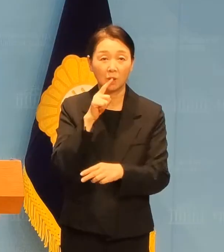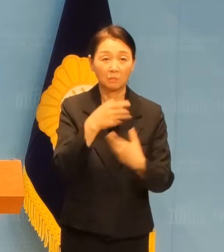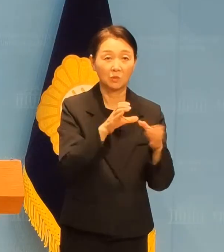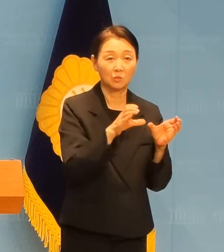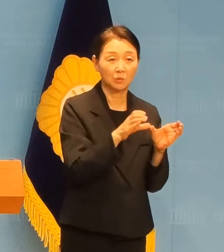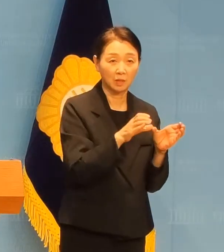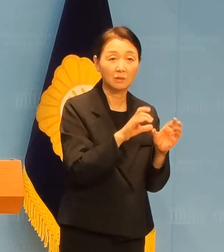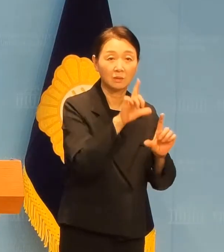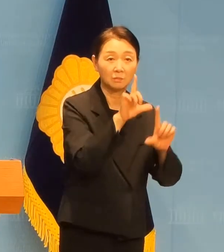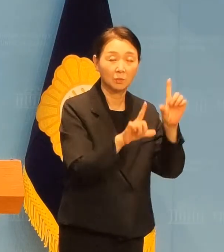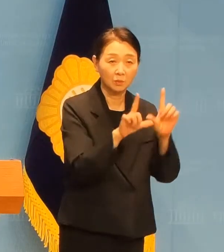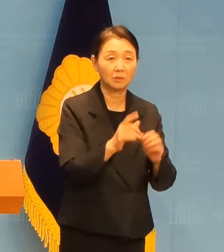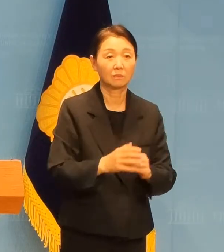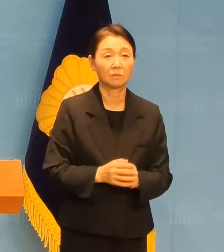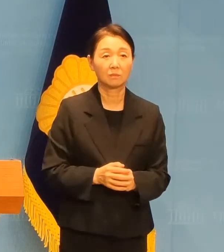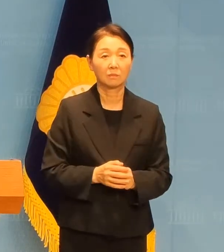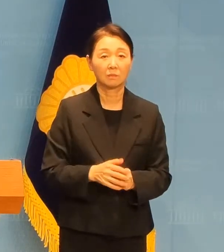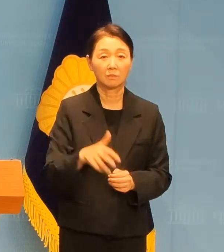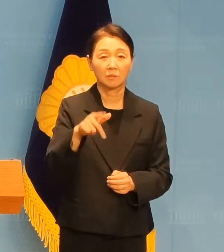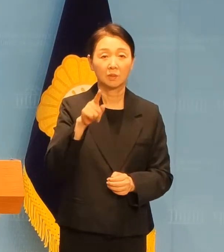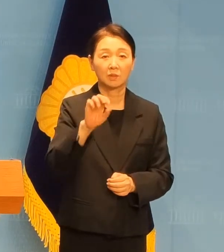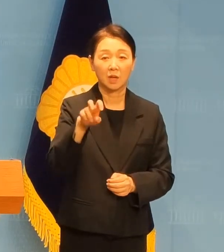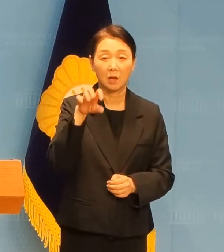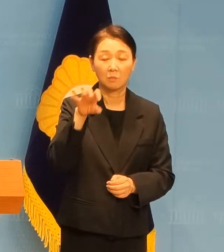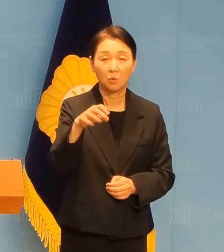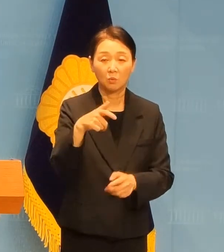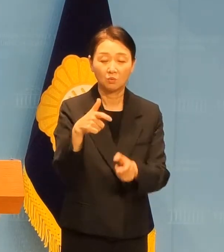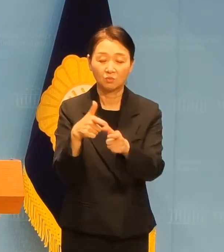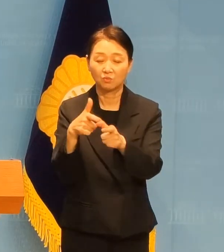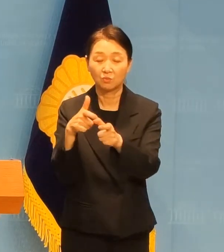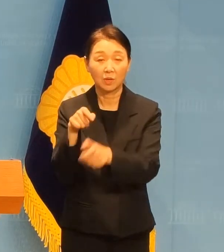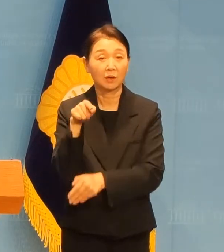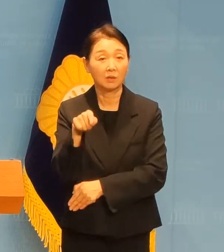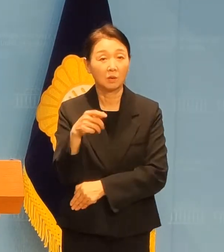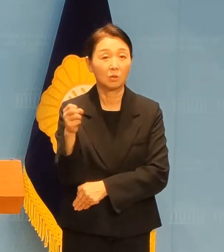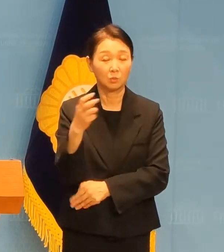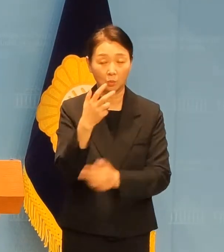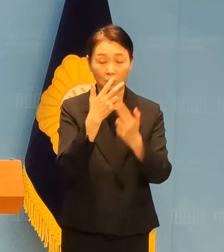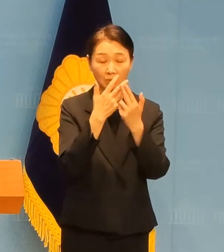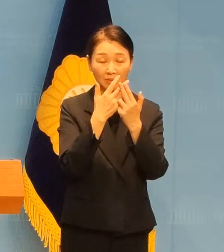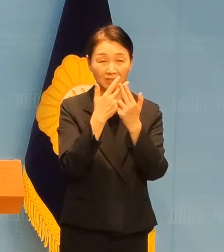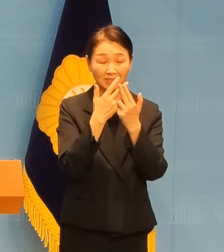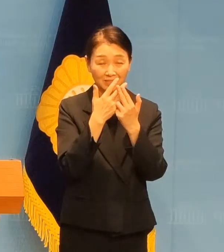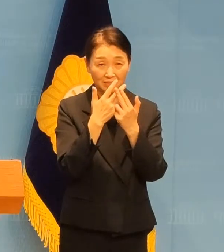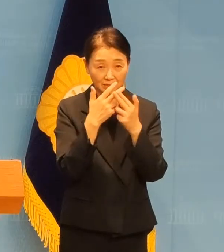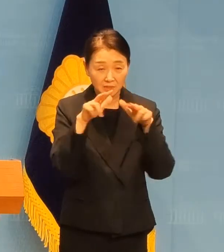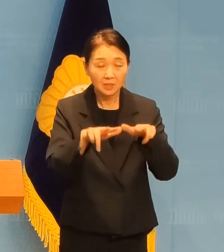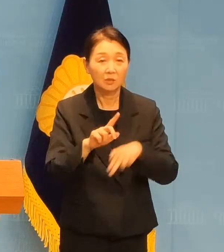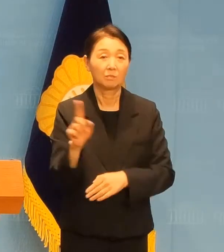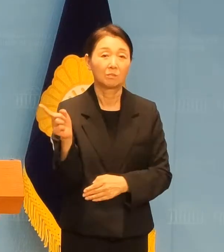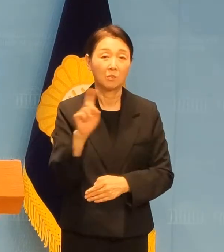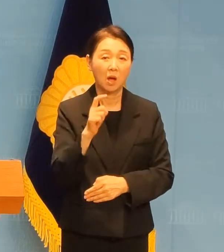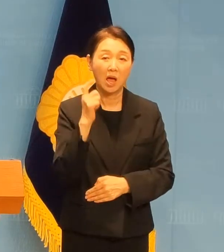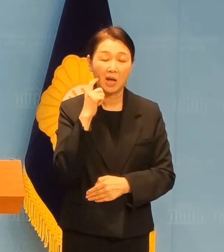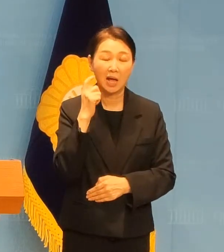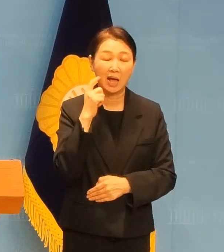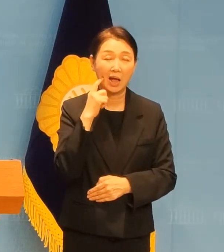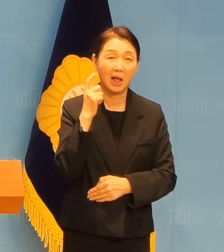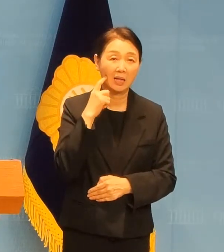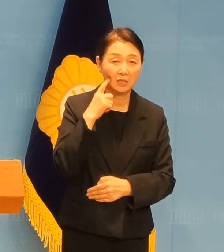현주소입니다. 청담동 술자리 계담도 모자라 이제는 아예 대놓고 딥페이크